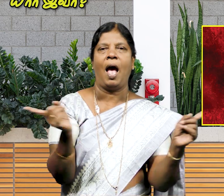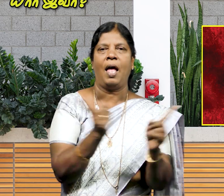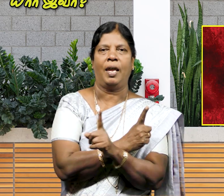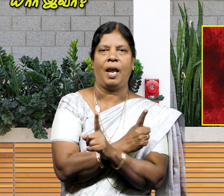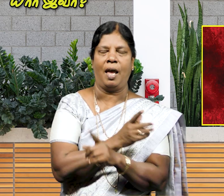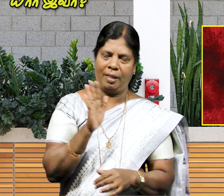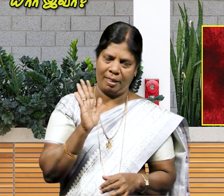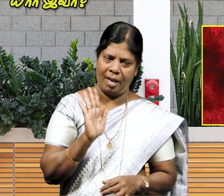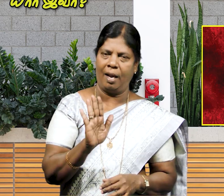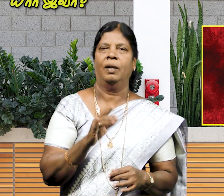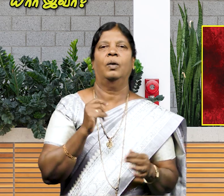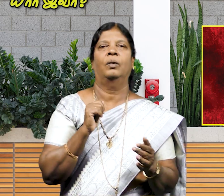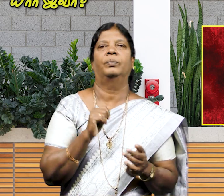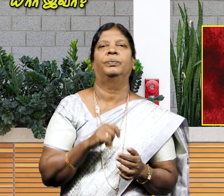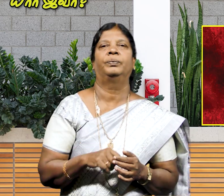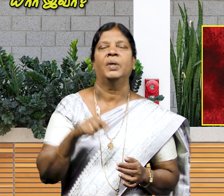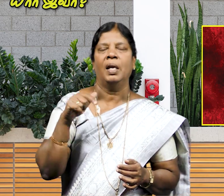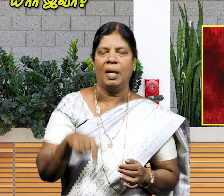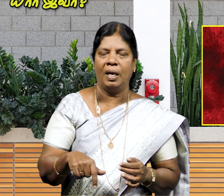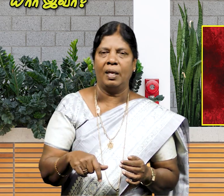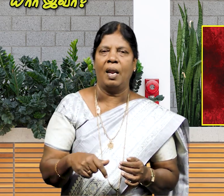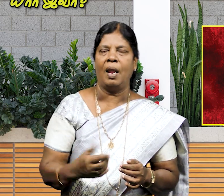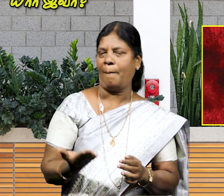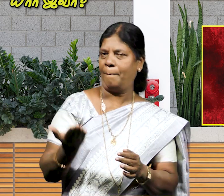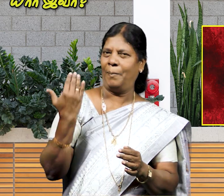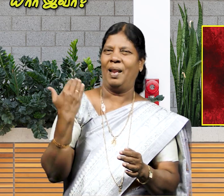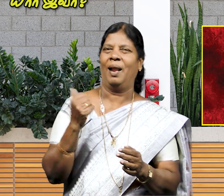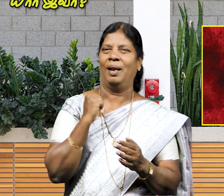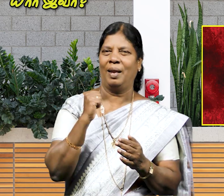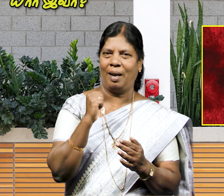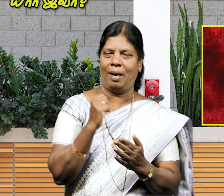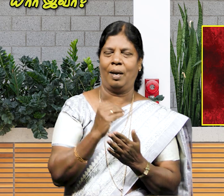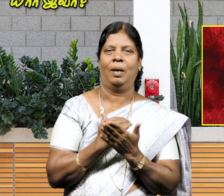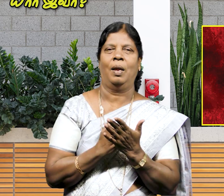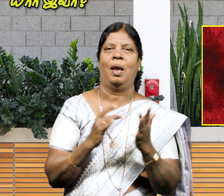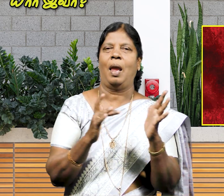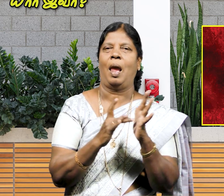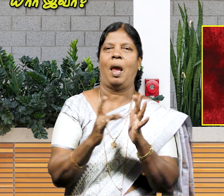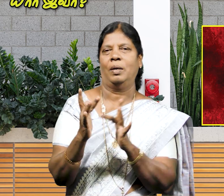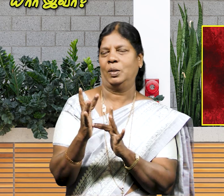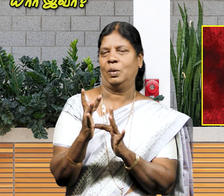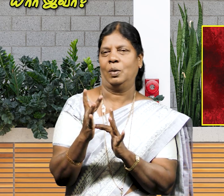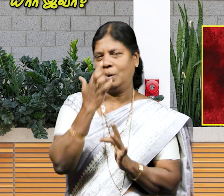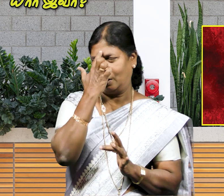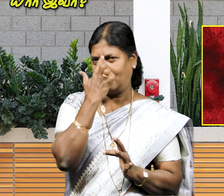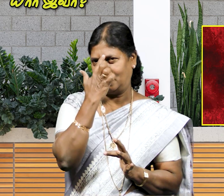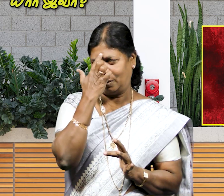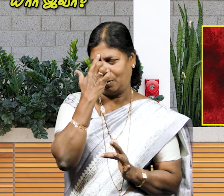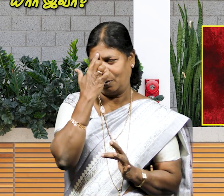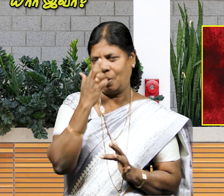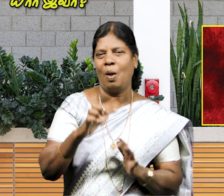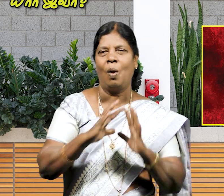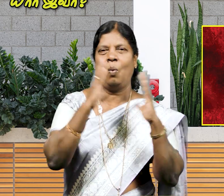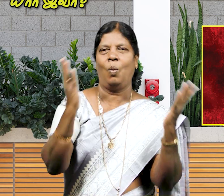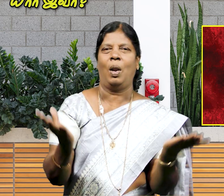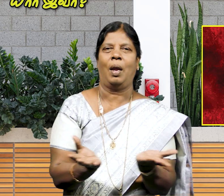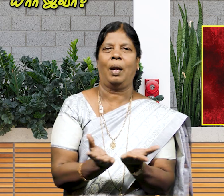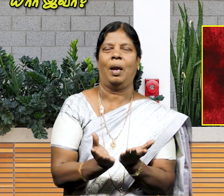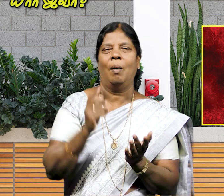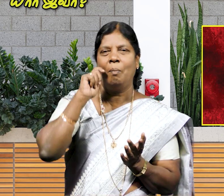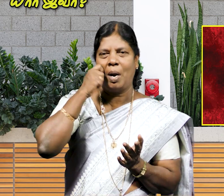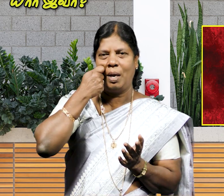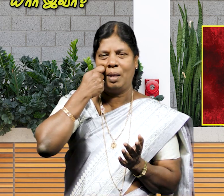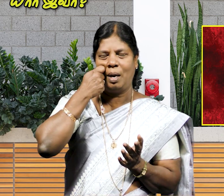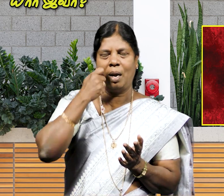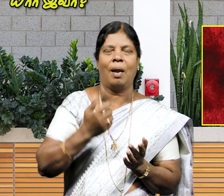பதிவு செய்யப்பட்டிருக்கிறது. இதனுடைய பின்னணி என்னவென்றால், இயேசு கிறிஸ்து உலகிலே